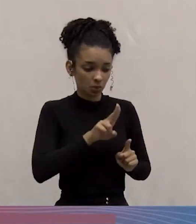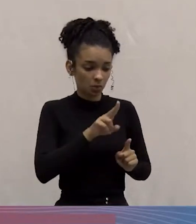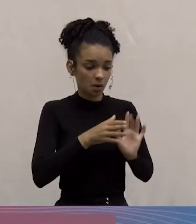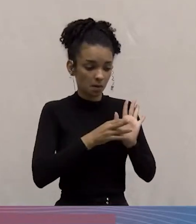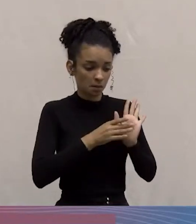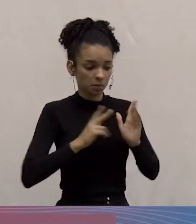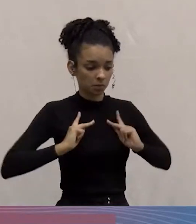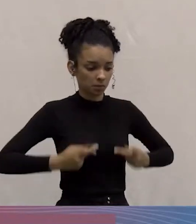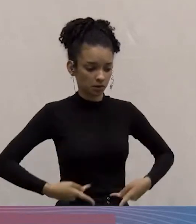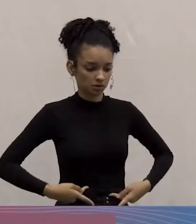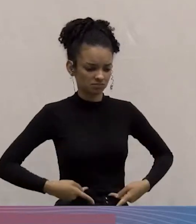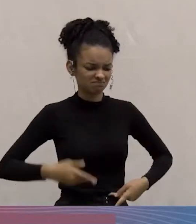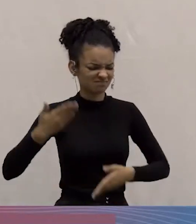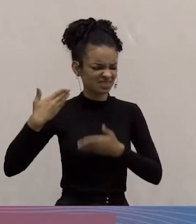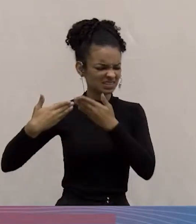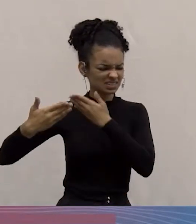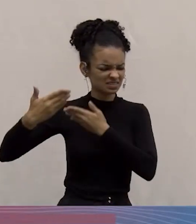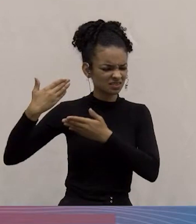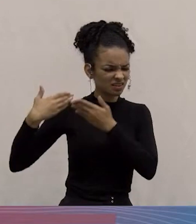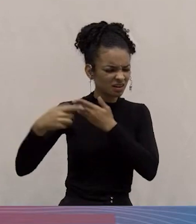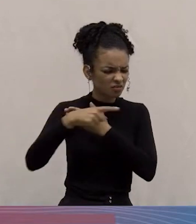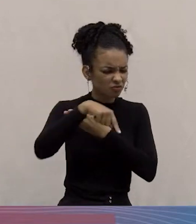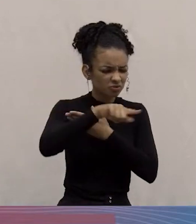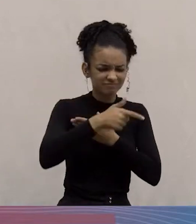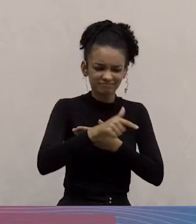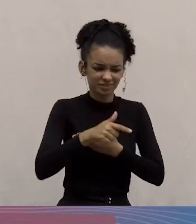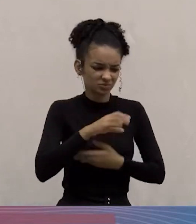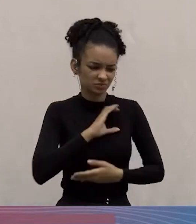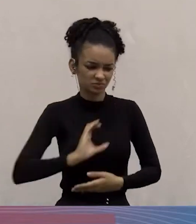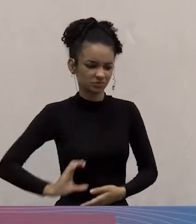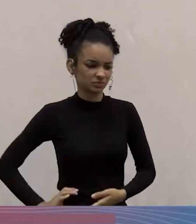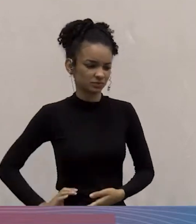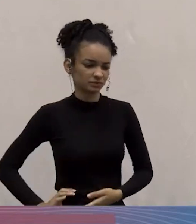tempo, estáveis sem Cristo,